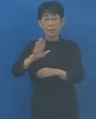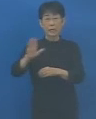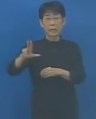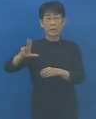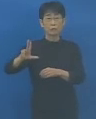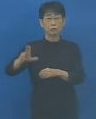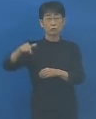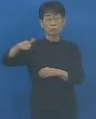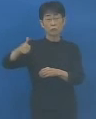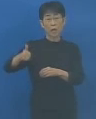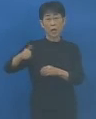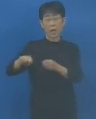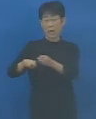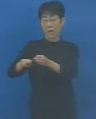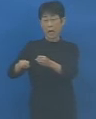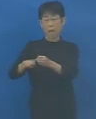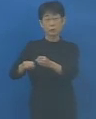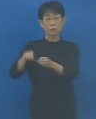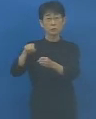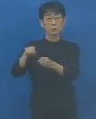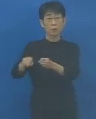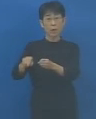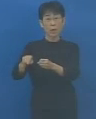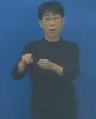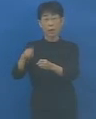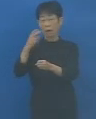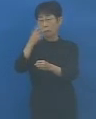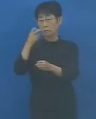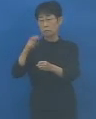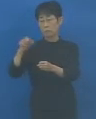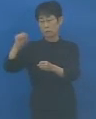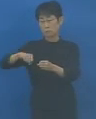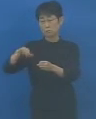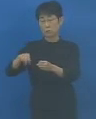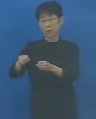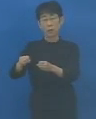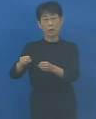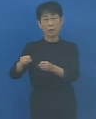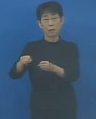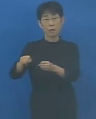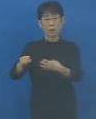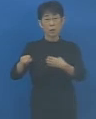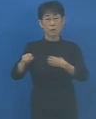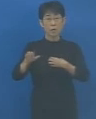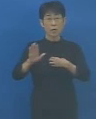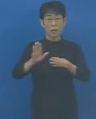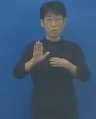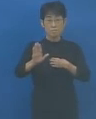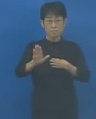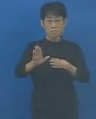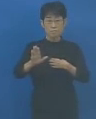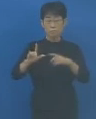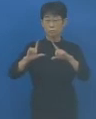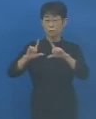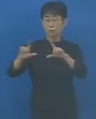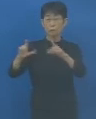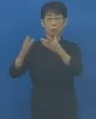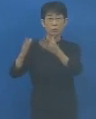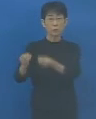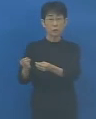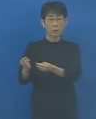の、まあ、感染が認められその警戒情報を出させていただいたところであります